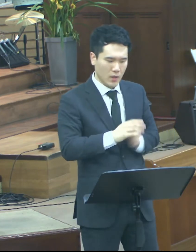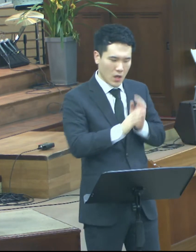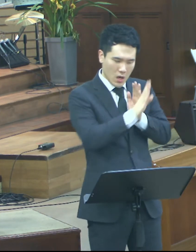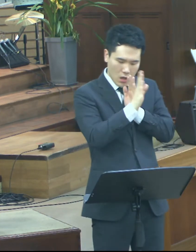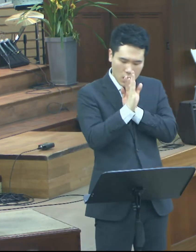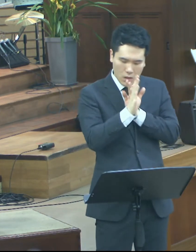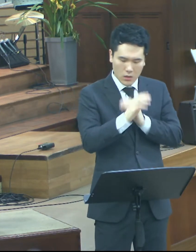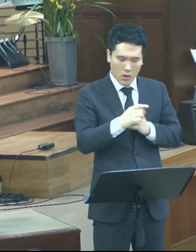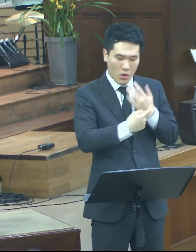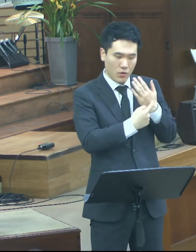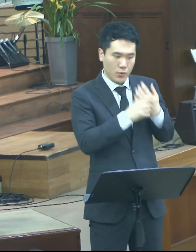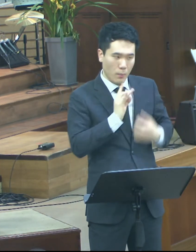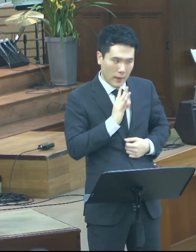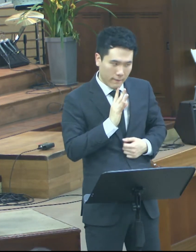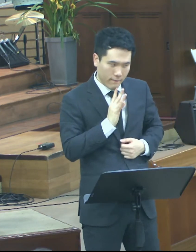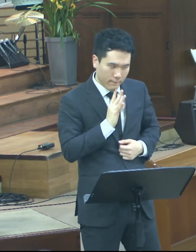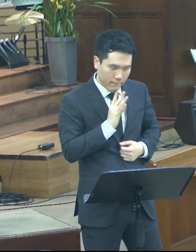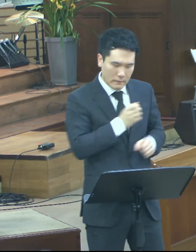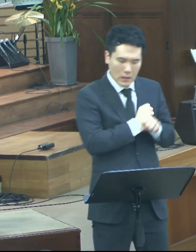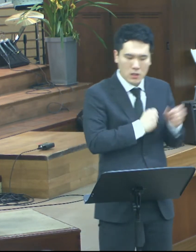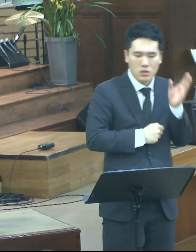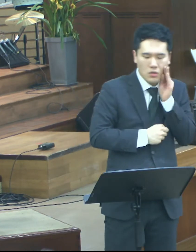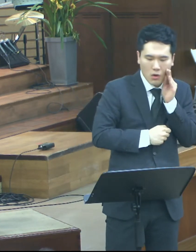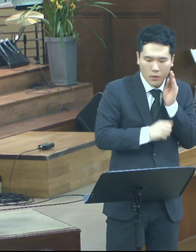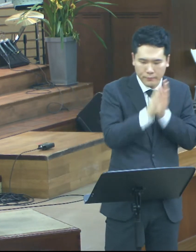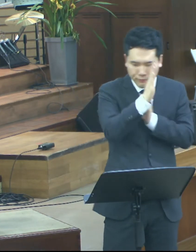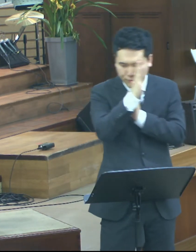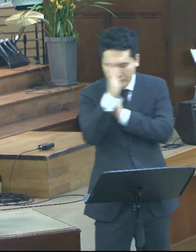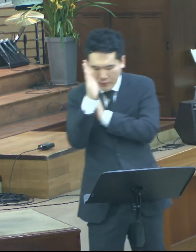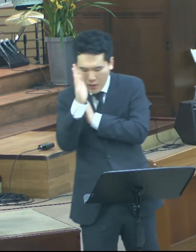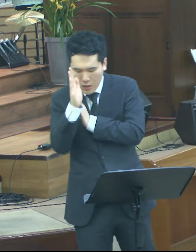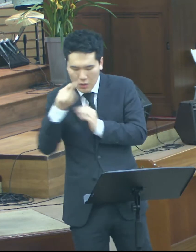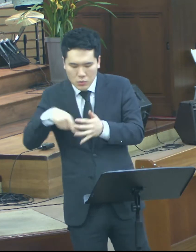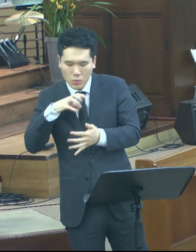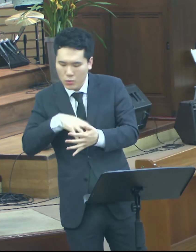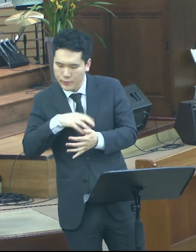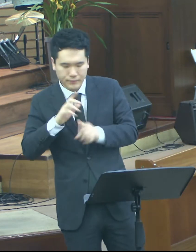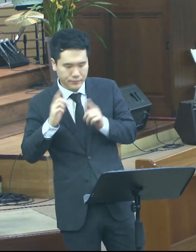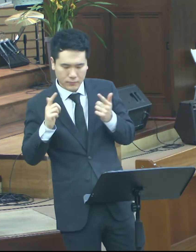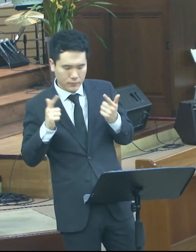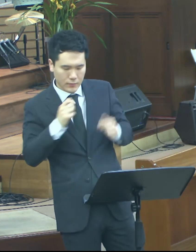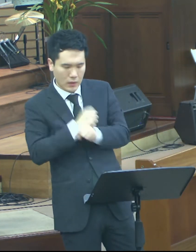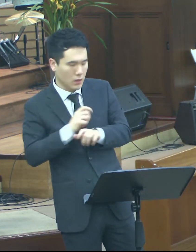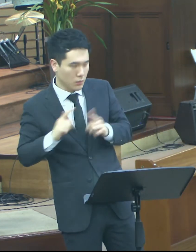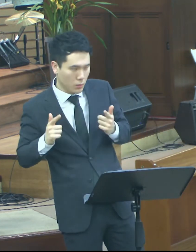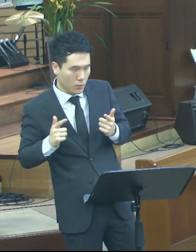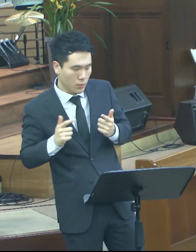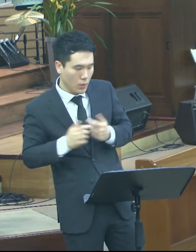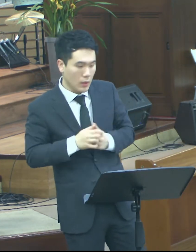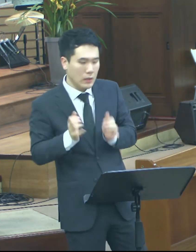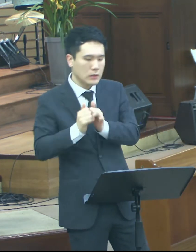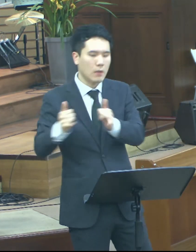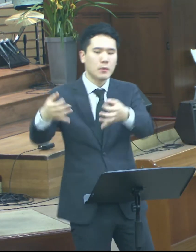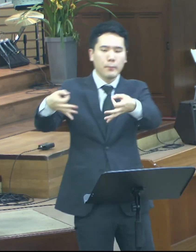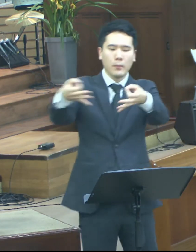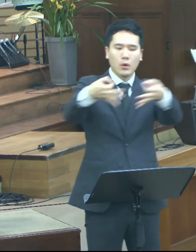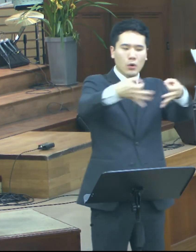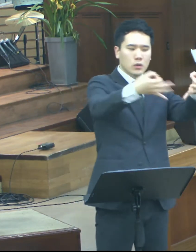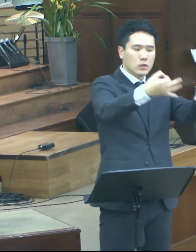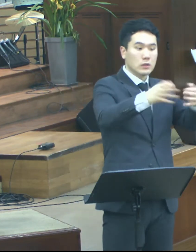척하지만 속으로는 거부하고 계속 그렇게 하면서 신앙생활을 할 수 있어요. 사람들 보는 데서 하지만 하나님을 의식하지 않고 편한